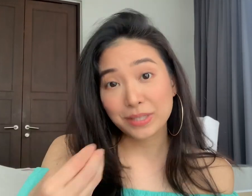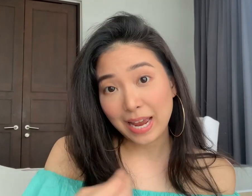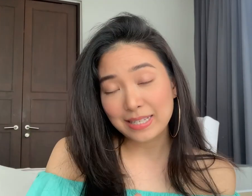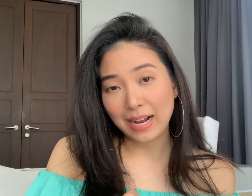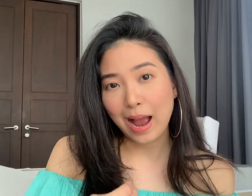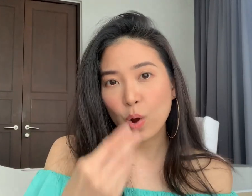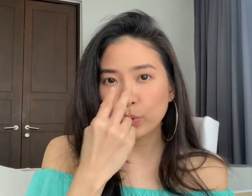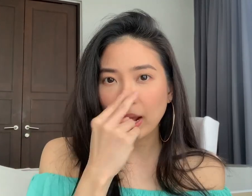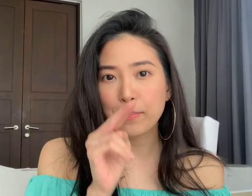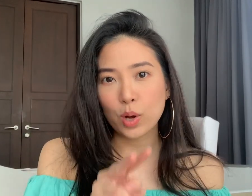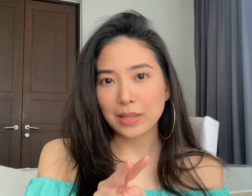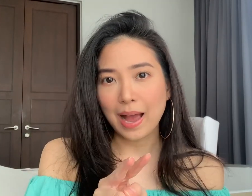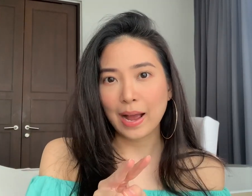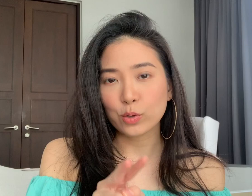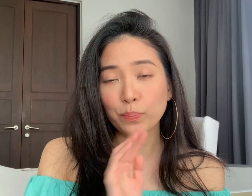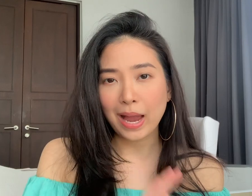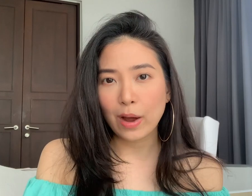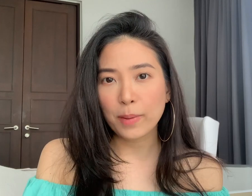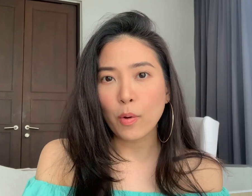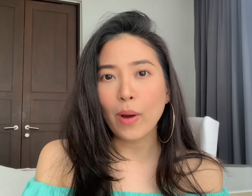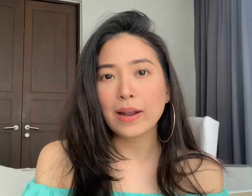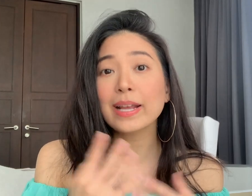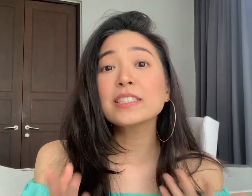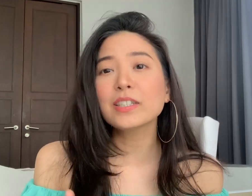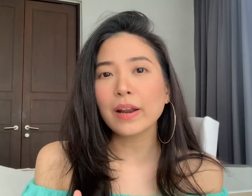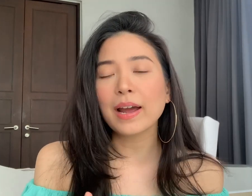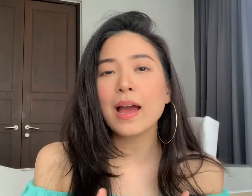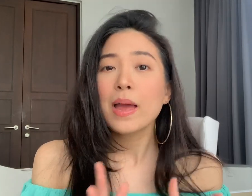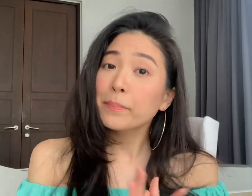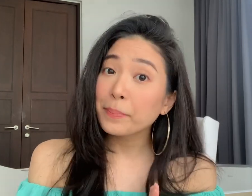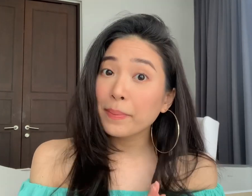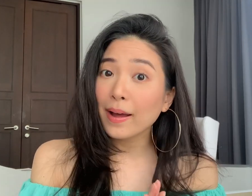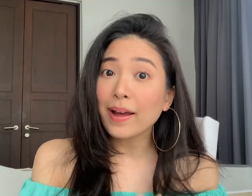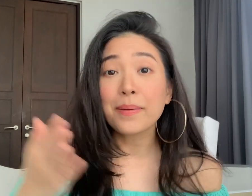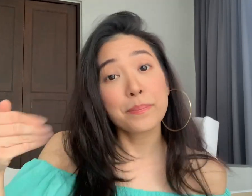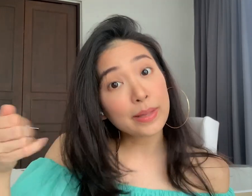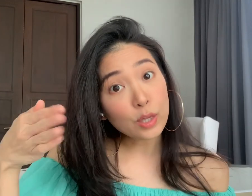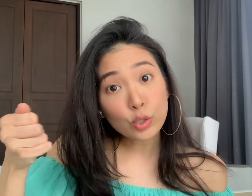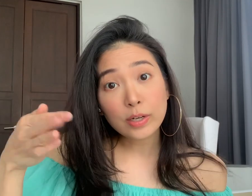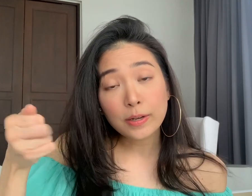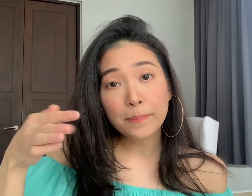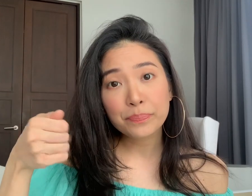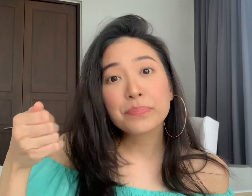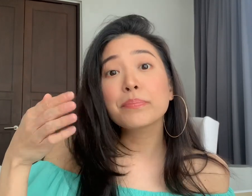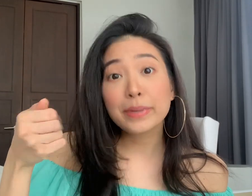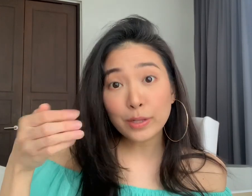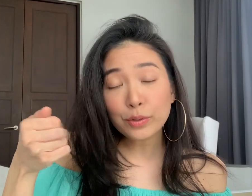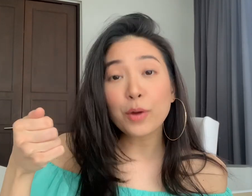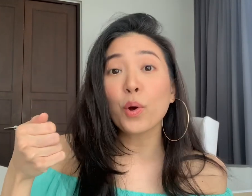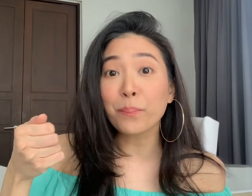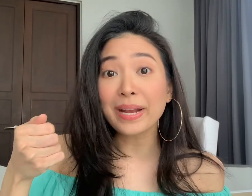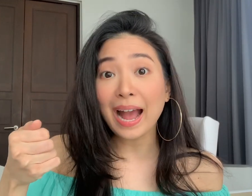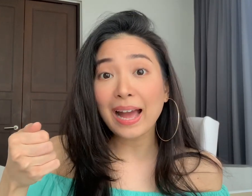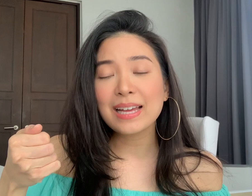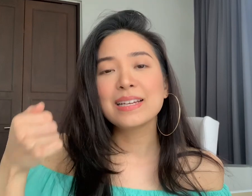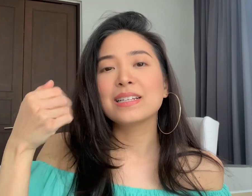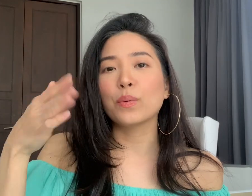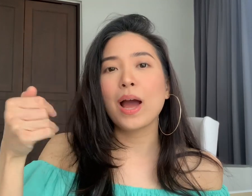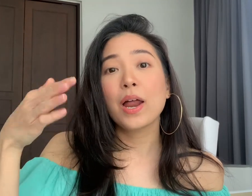ใจจากเขาด้การมองตาเขาสอตาเขาและบอกวาเลืชื่อกและนะคะPipper Milk seasonsรอว่า